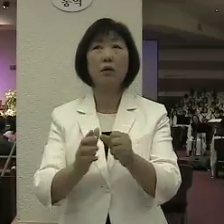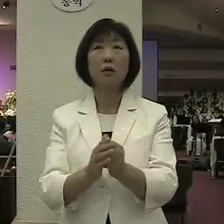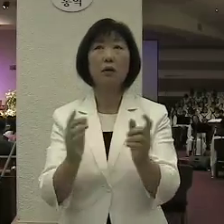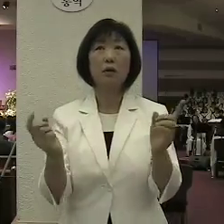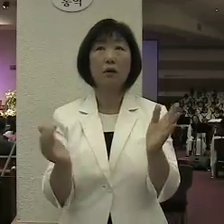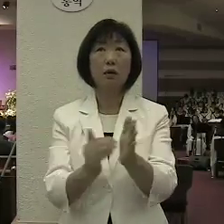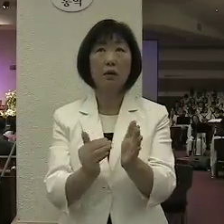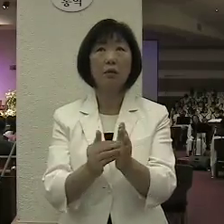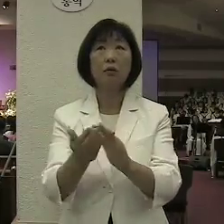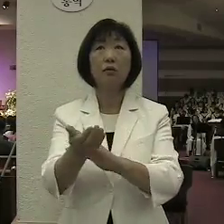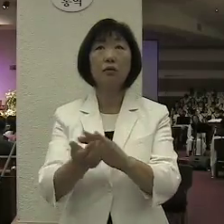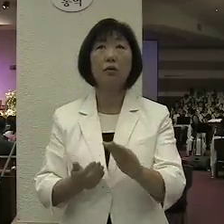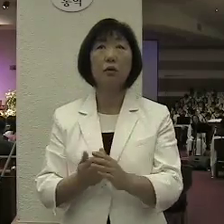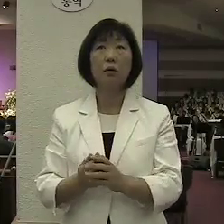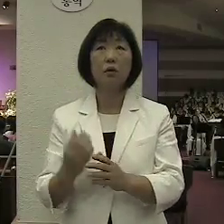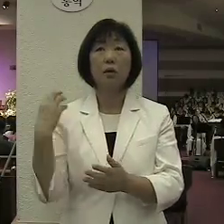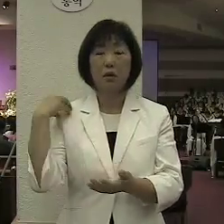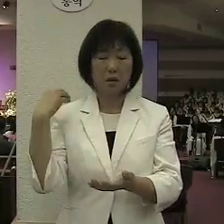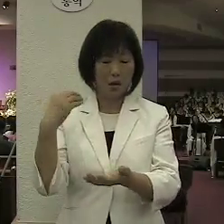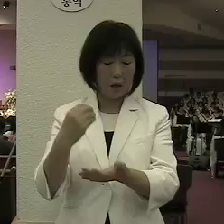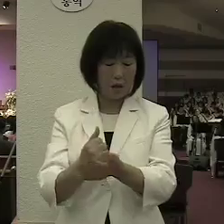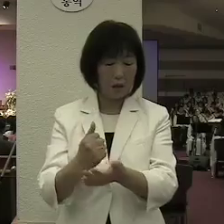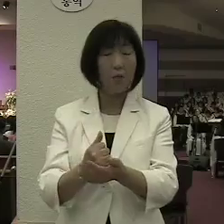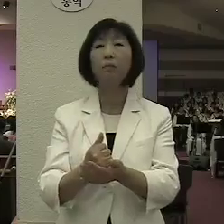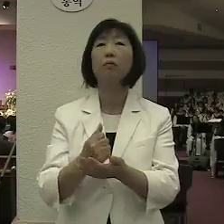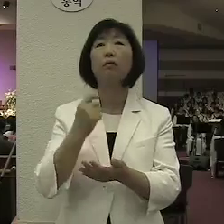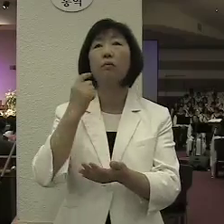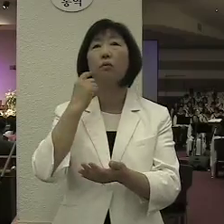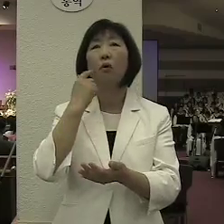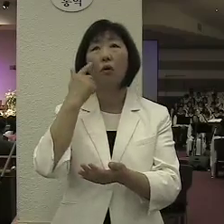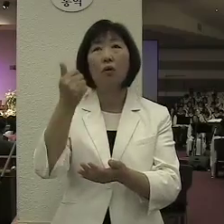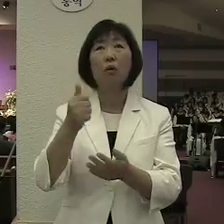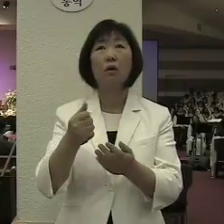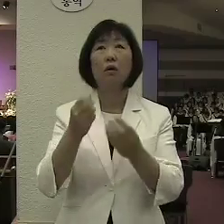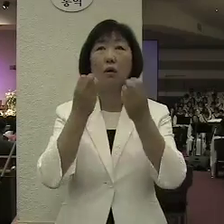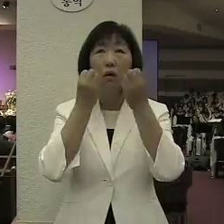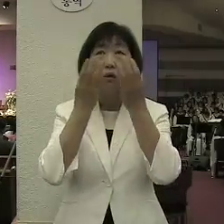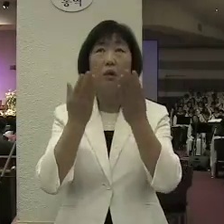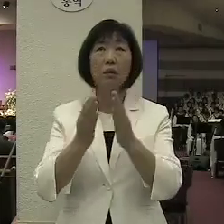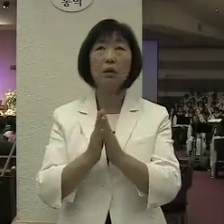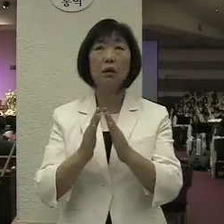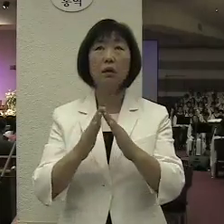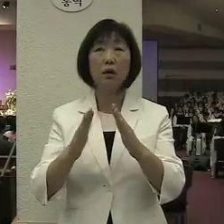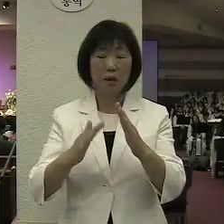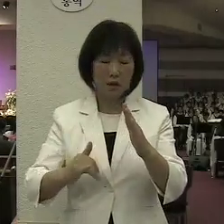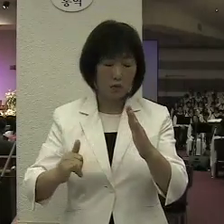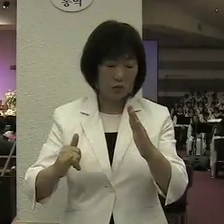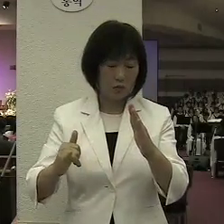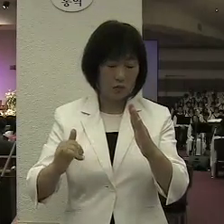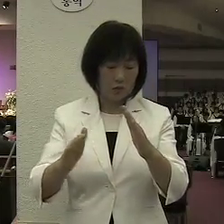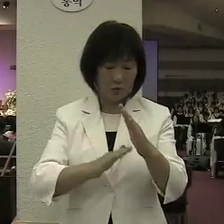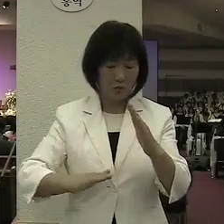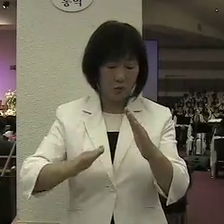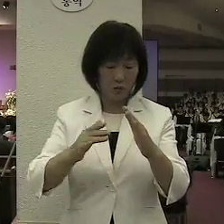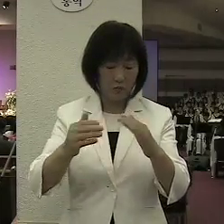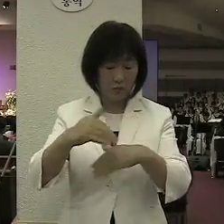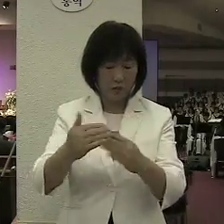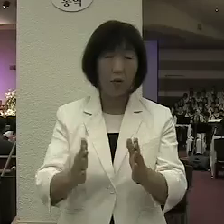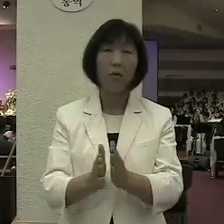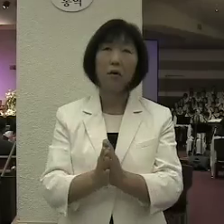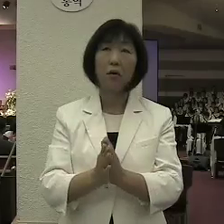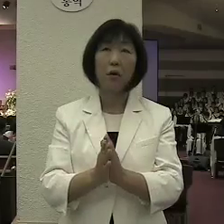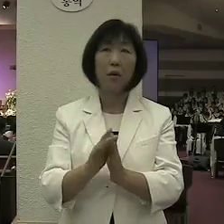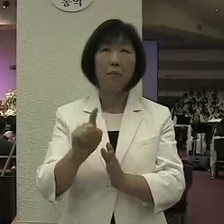기도해 주시고 또 우리 자녀들 많이 보내주시기 바랍니다. 4월 하나지가 발행이 되었습니다. 예배 끝나고 한 분씩 가져가시면